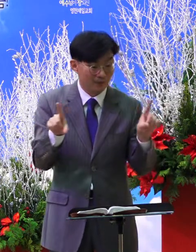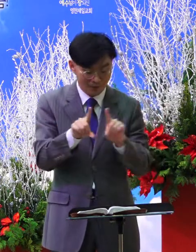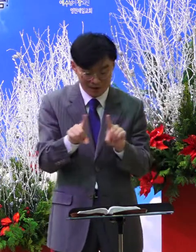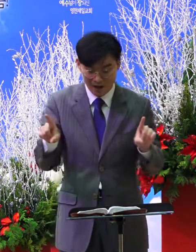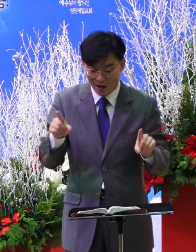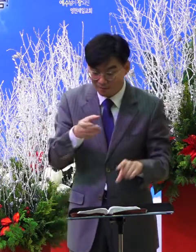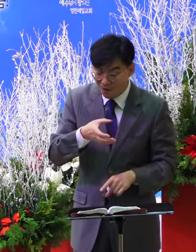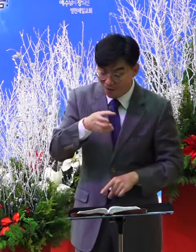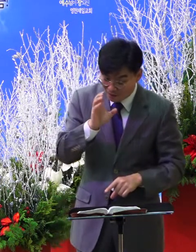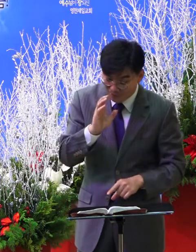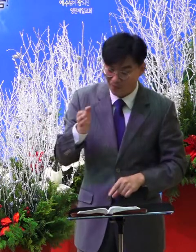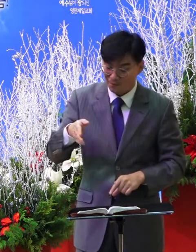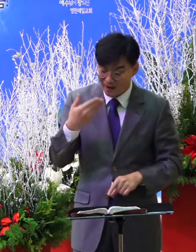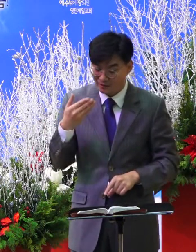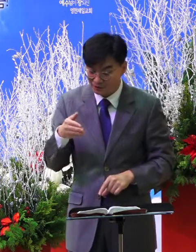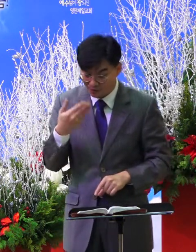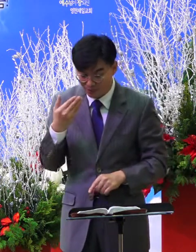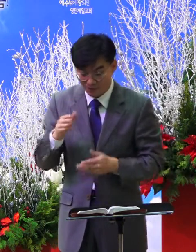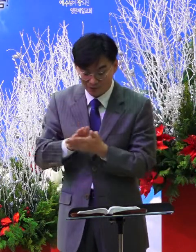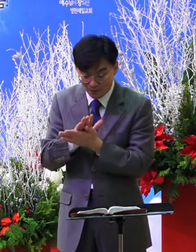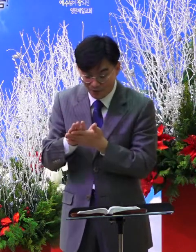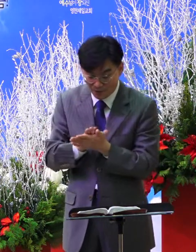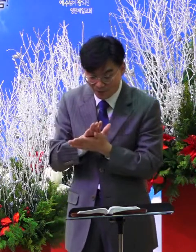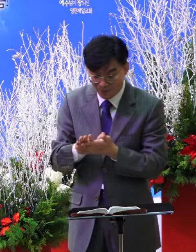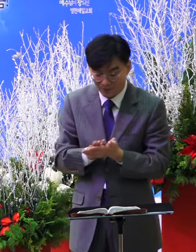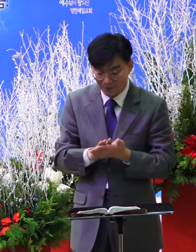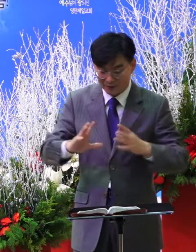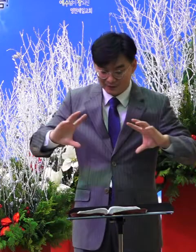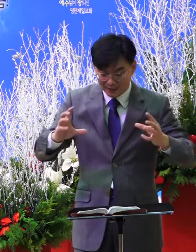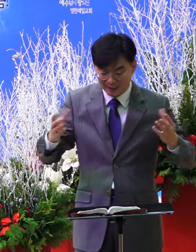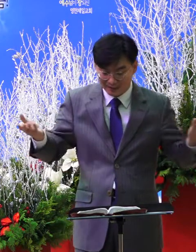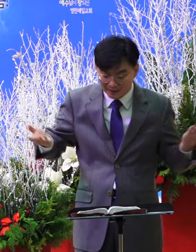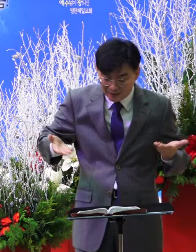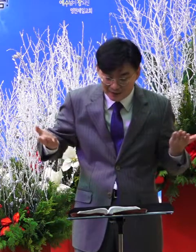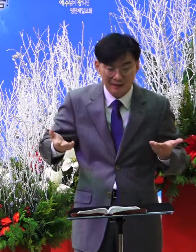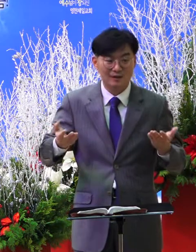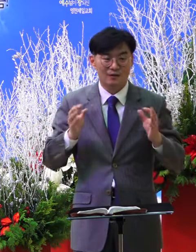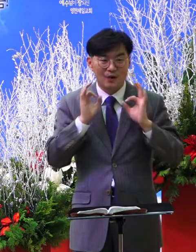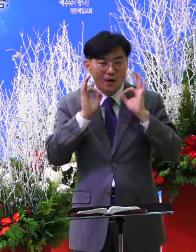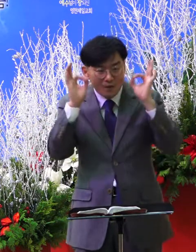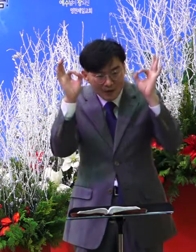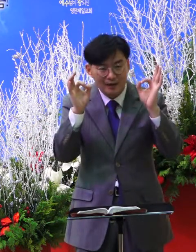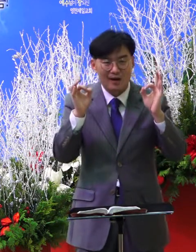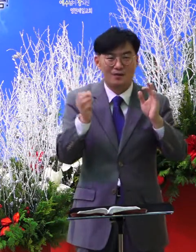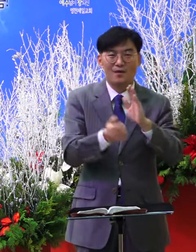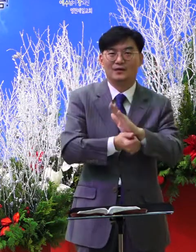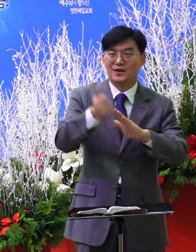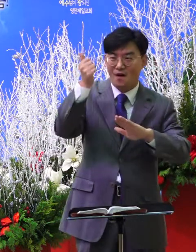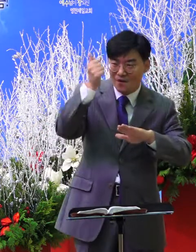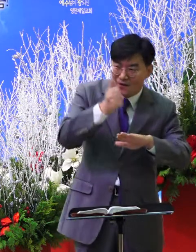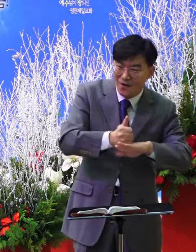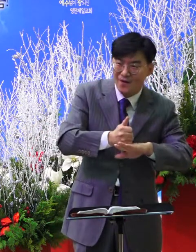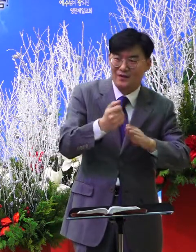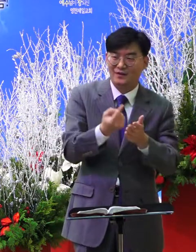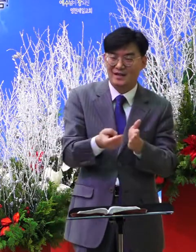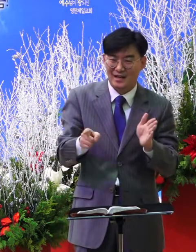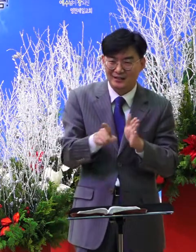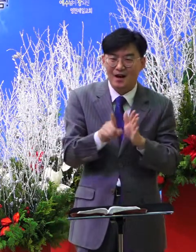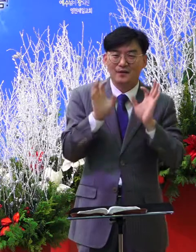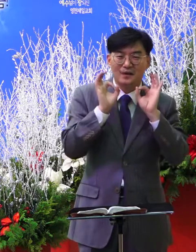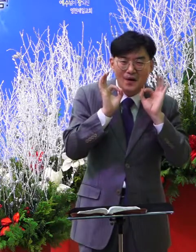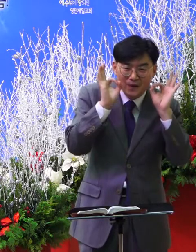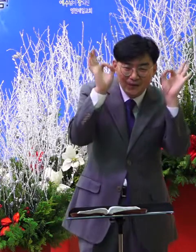조금 더 우리들의 이야기로 하면 세상을 열심히 살면서 성공을 위해서 열심히 살아가고